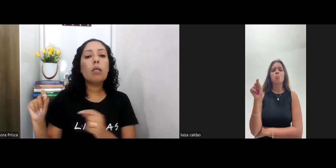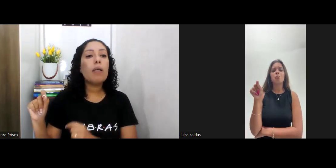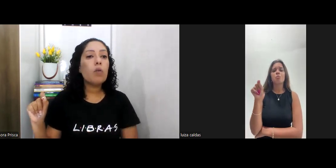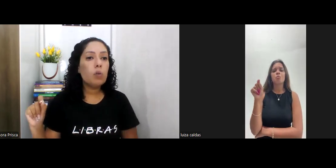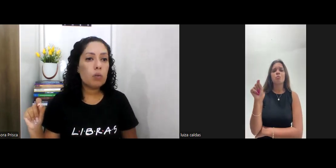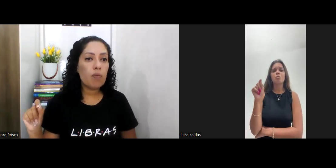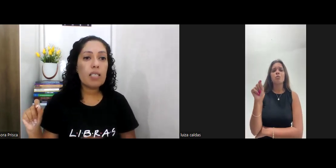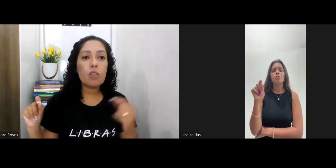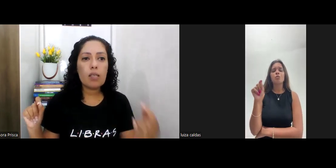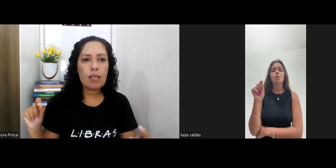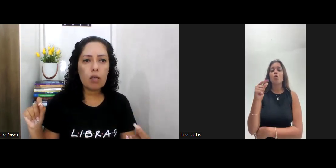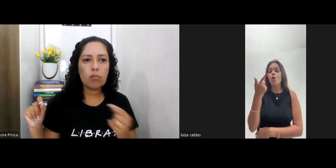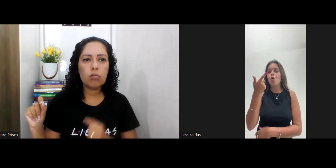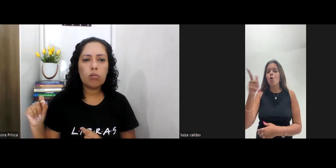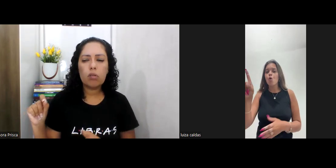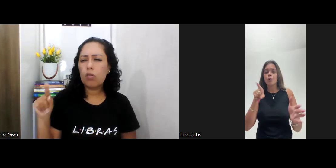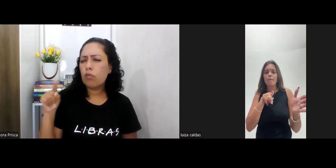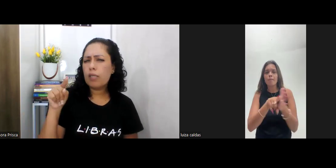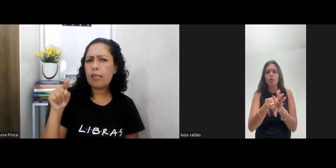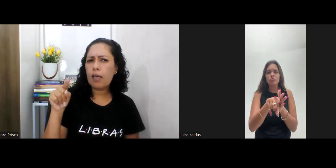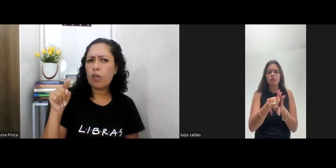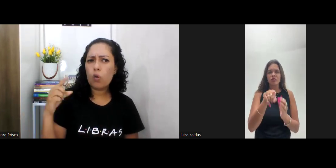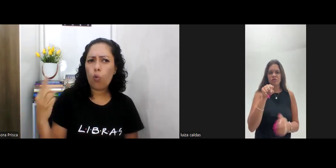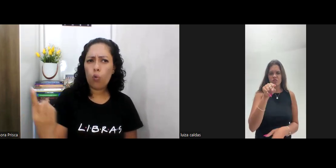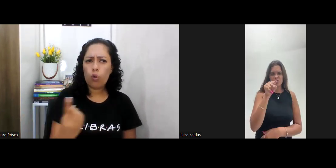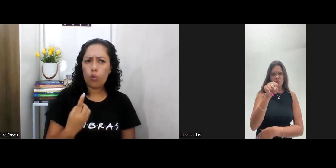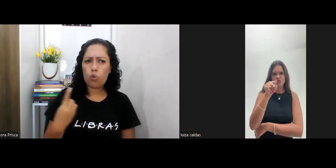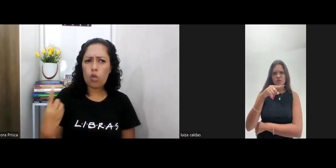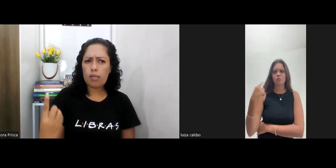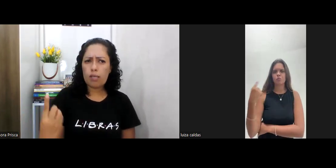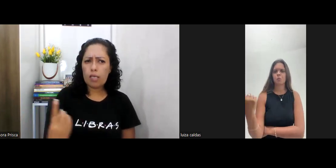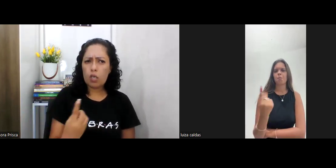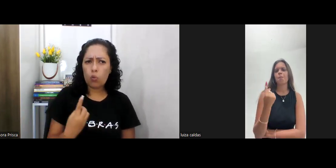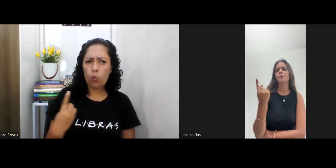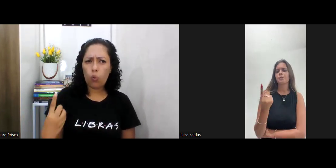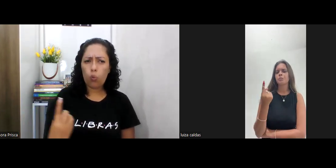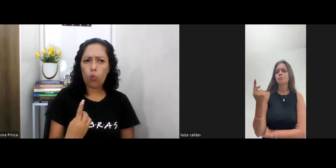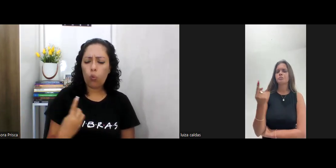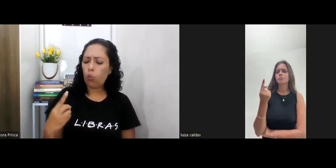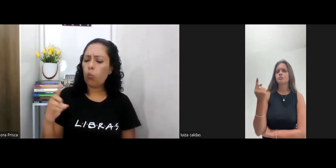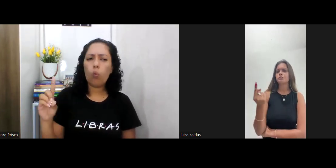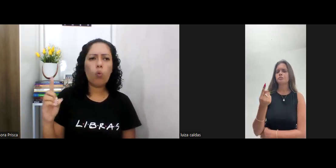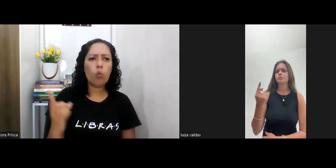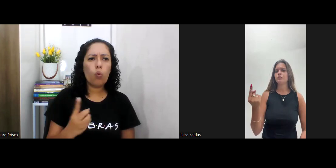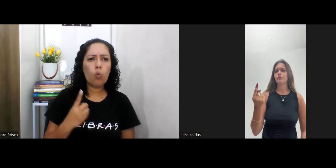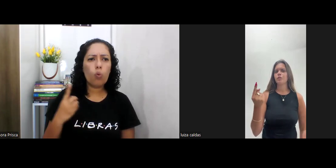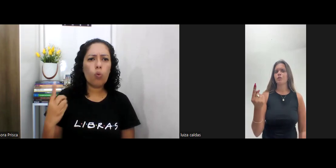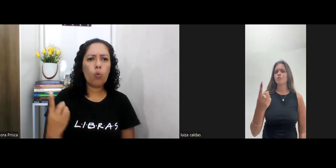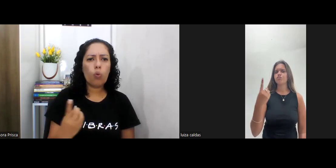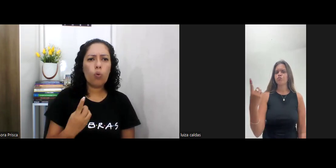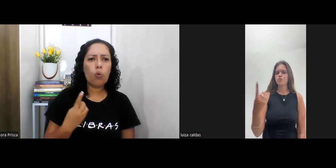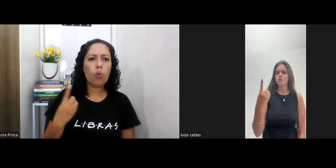Uma outra pergunta: você está sozinho? Você, sozinho?